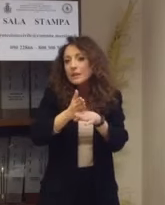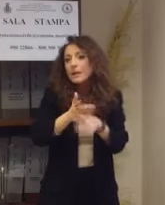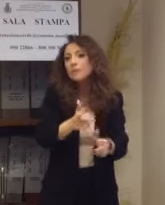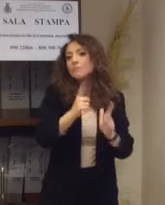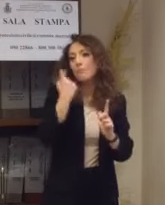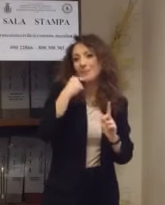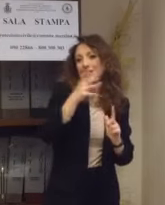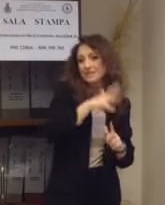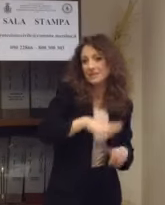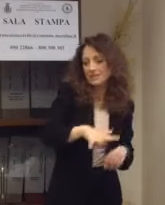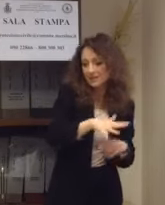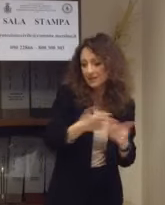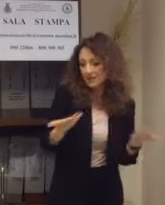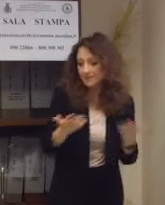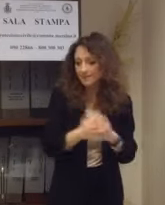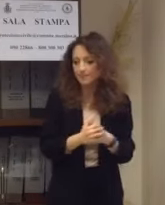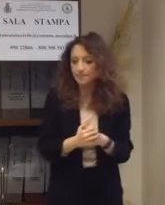poi...